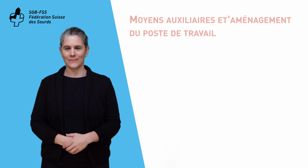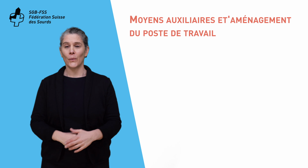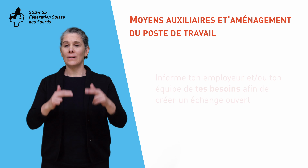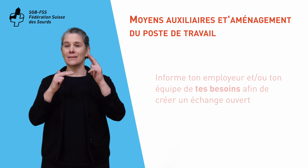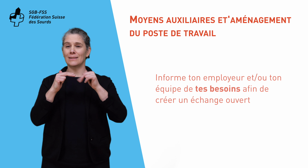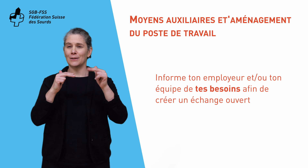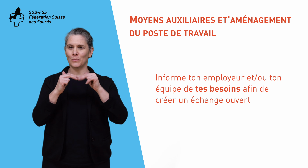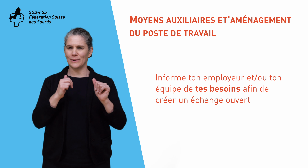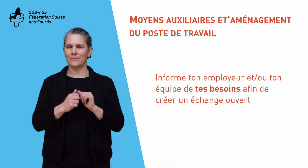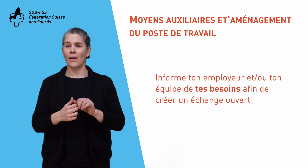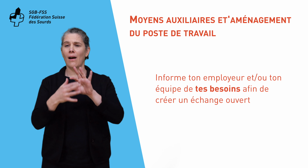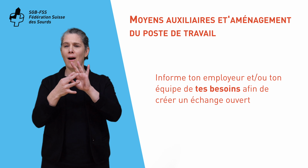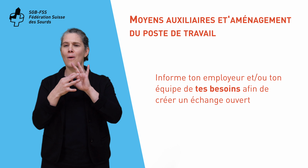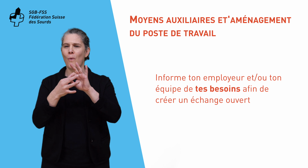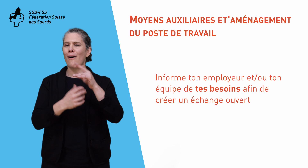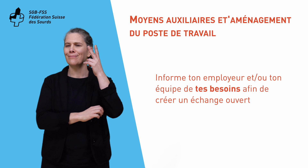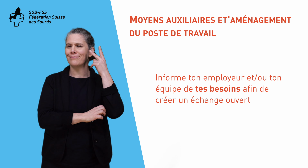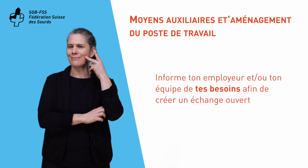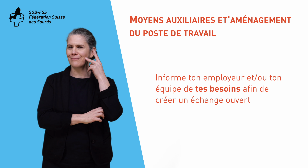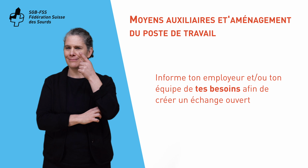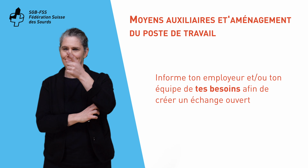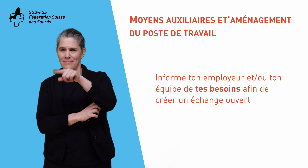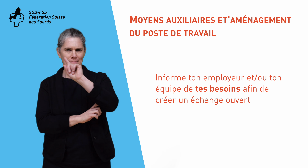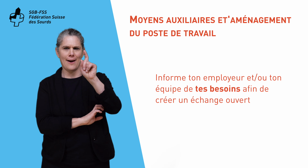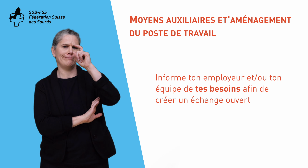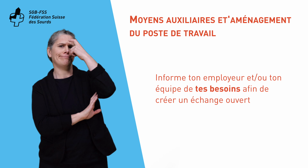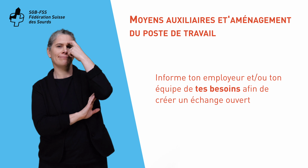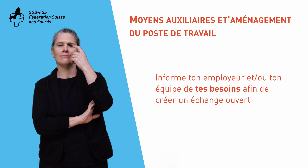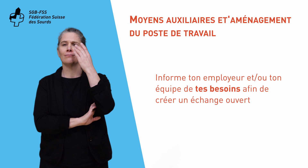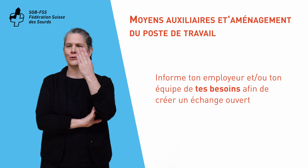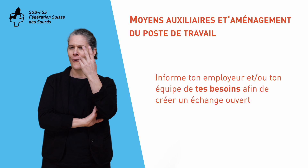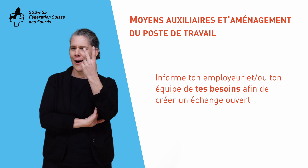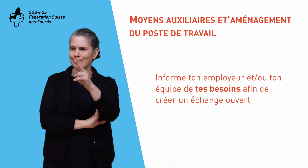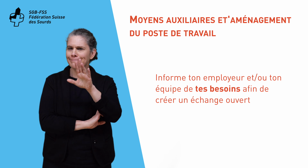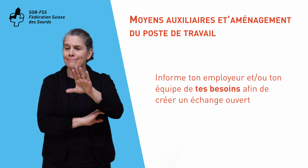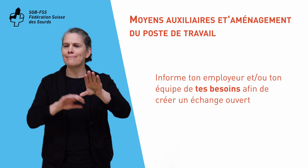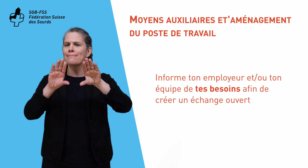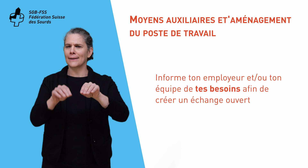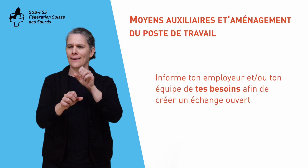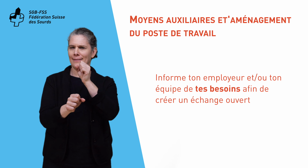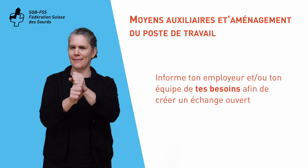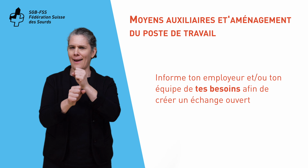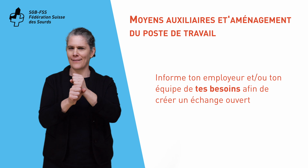Les collaborateurs entendants ne sont pas conscients dès le départ de tes besoins sur le lieu de